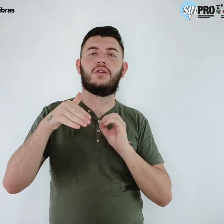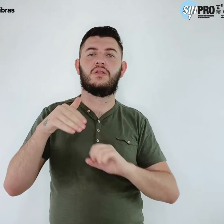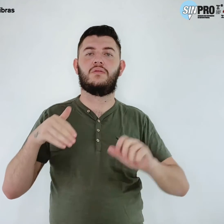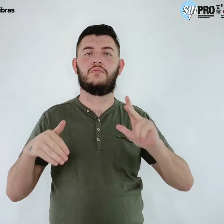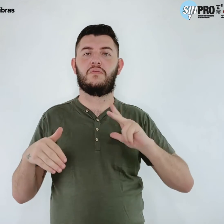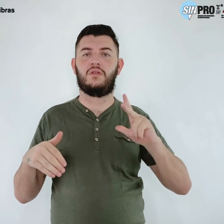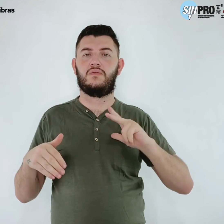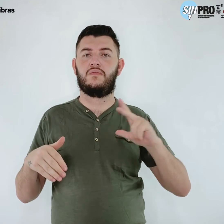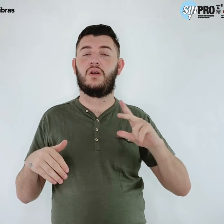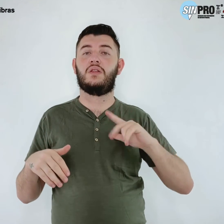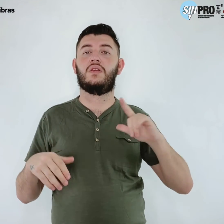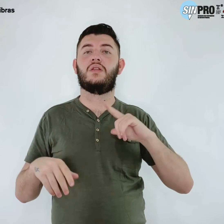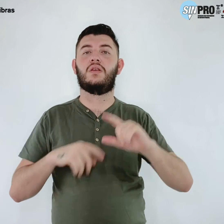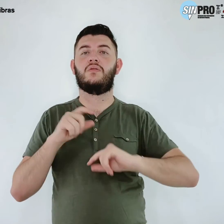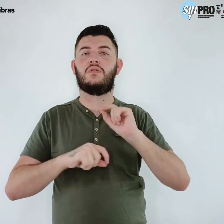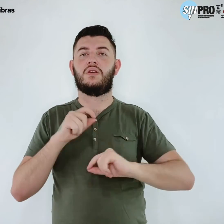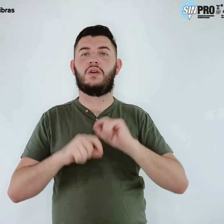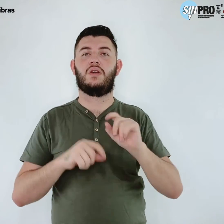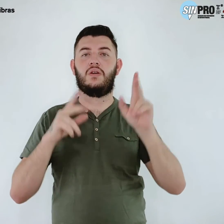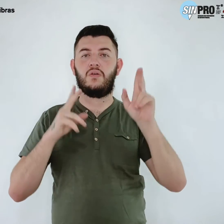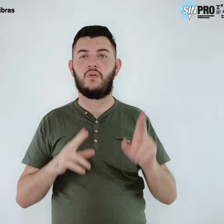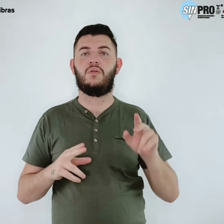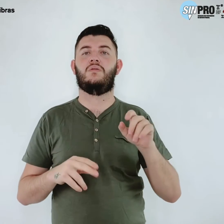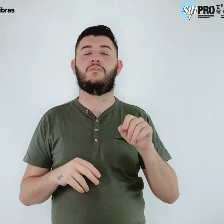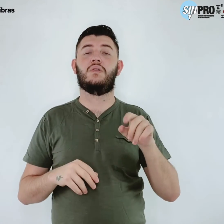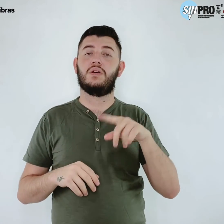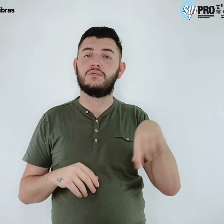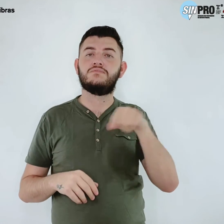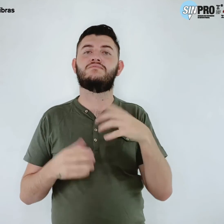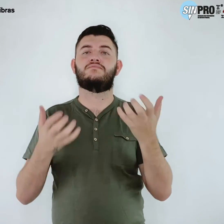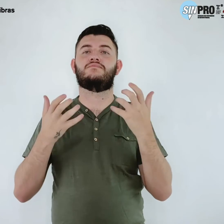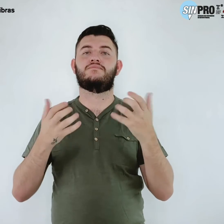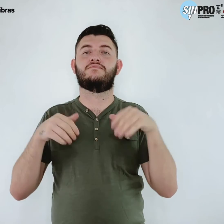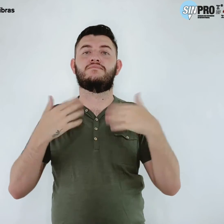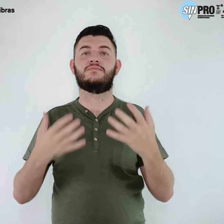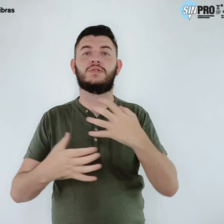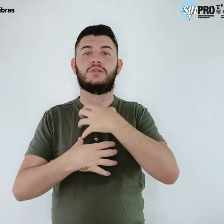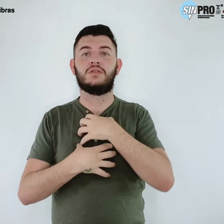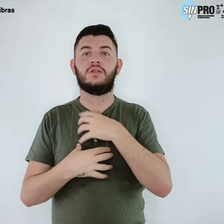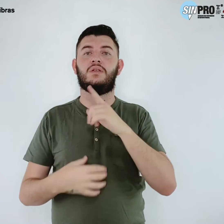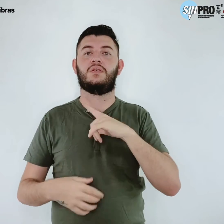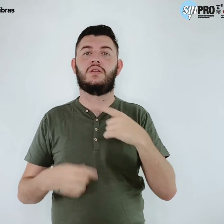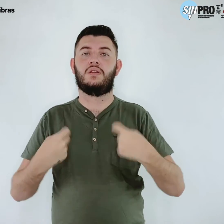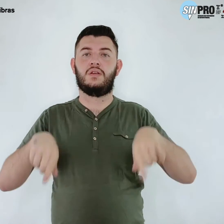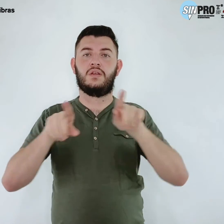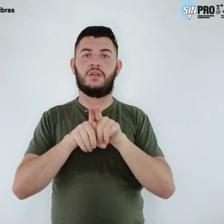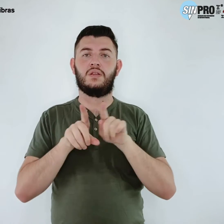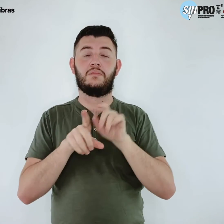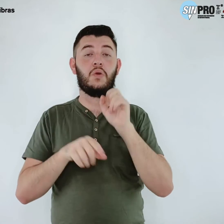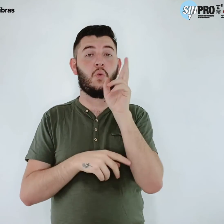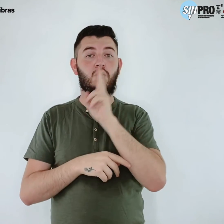privados. Eles inflacionam como querem. Nesse sentido, faz-se necessário